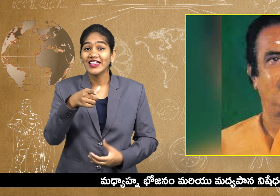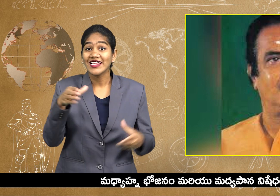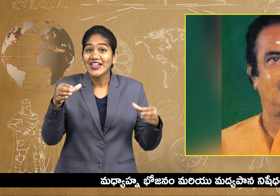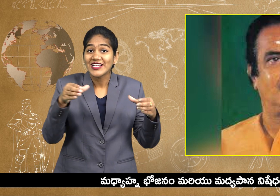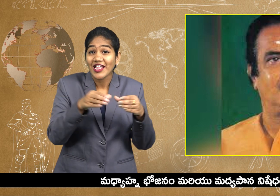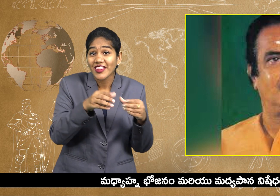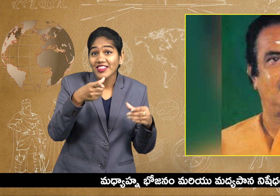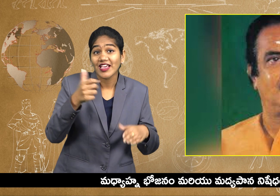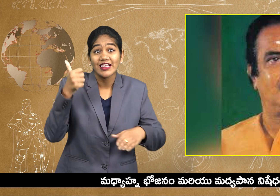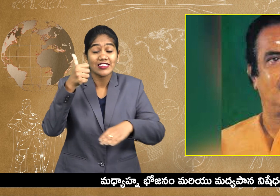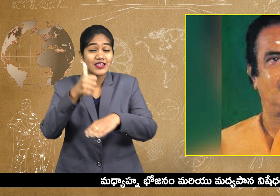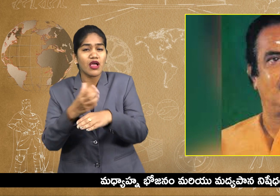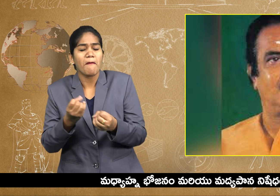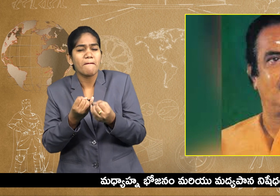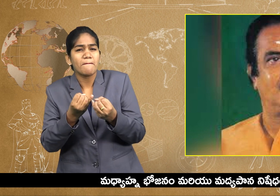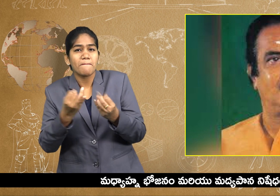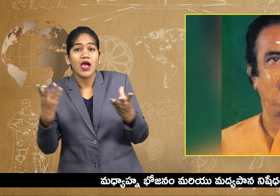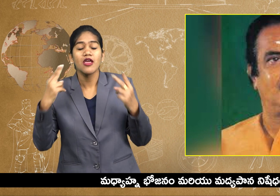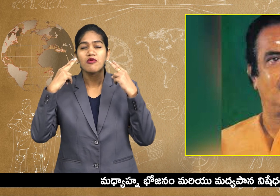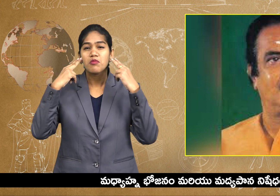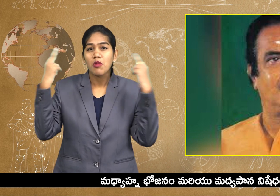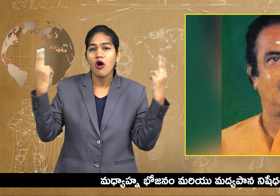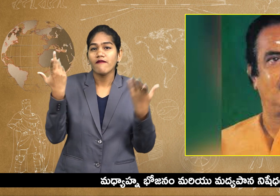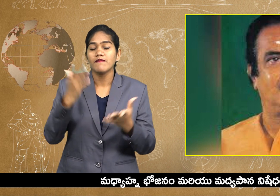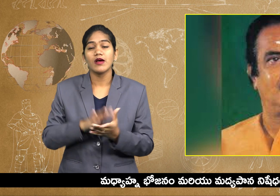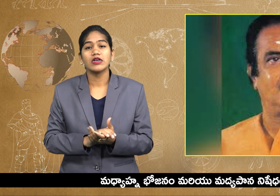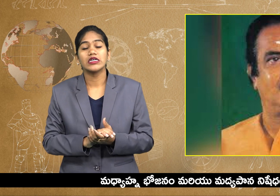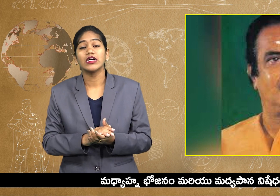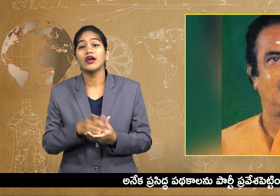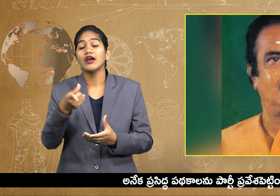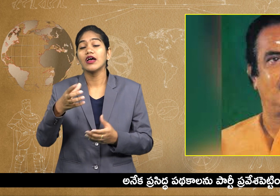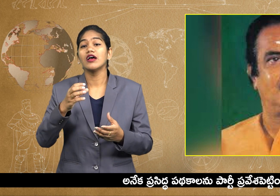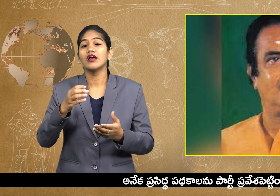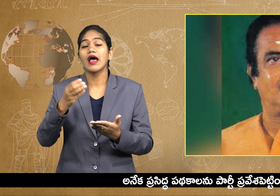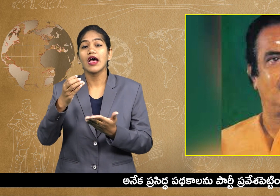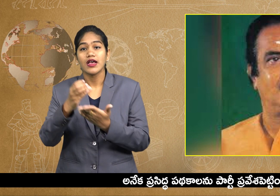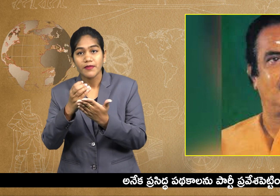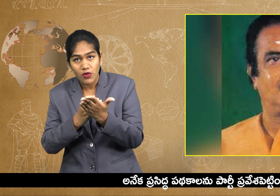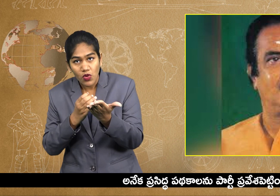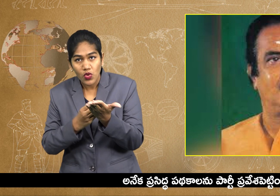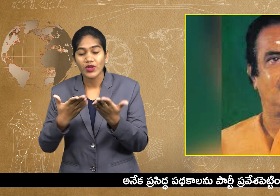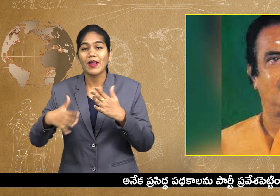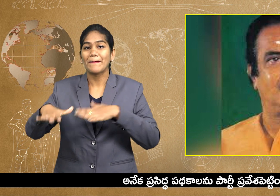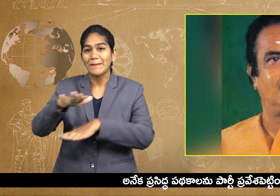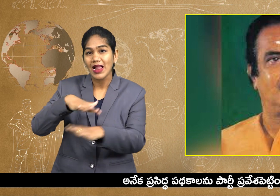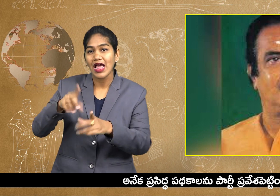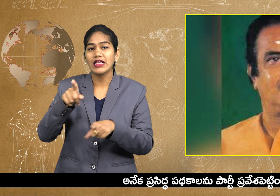మధ్యాహ్న భోజనం మరియు మద్యపాన నిషేధం వంటి అనేక ప్రసిద్ధి పథకాలను పార్టీ